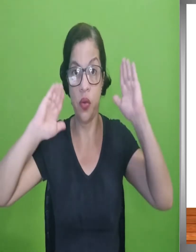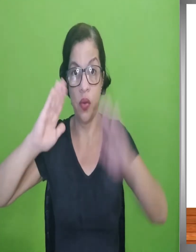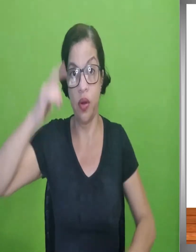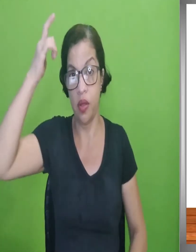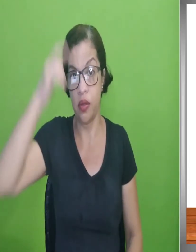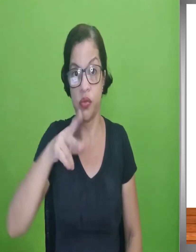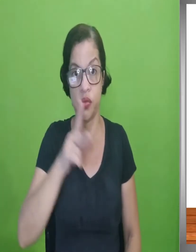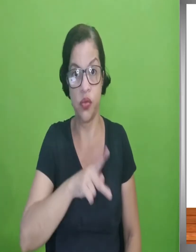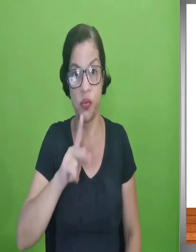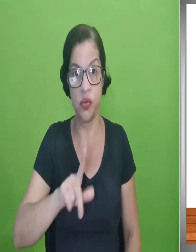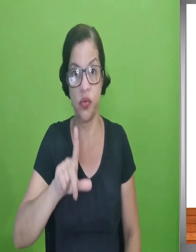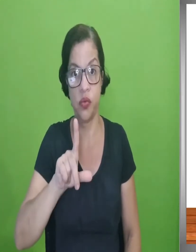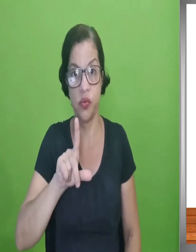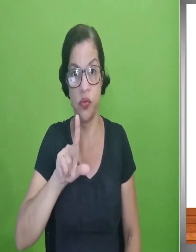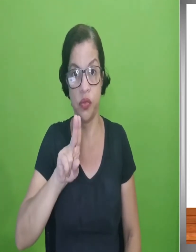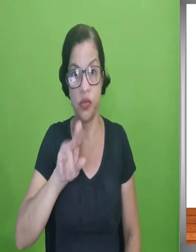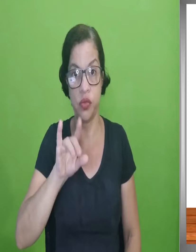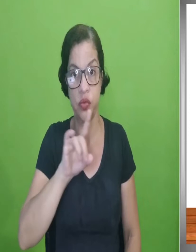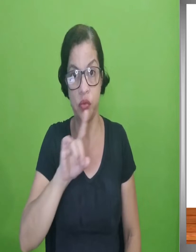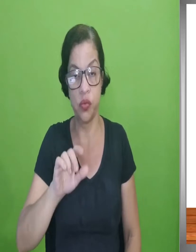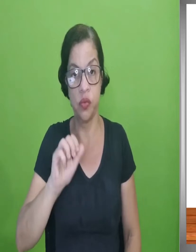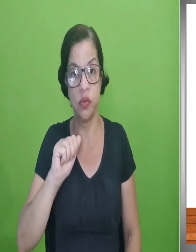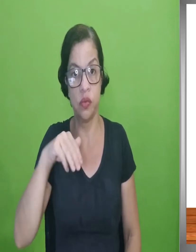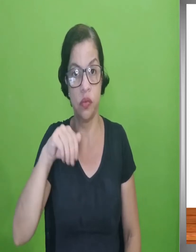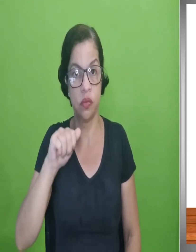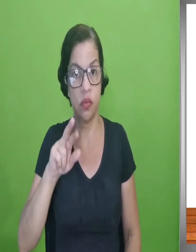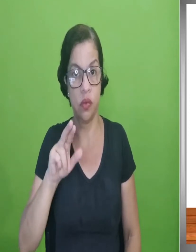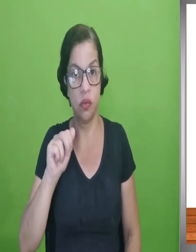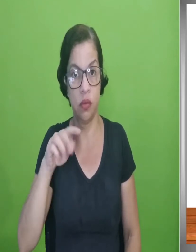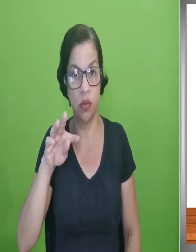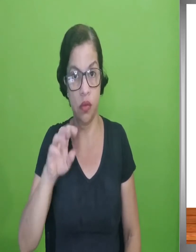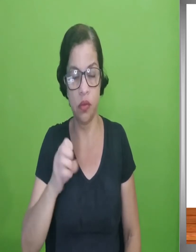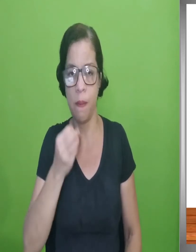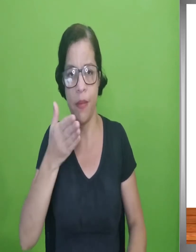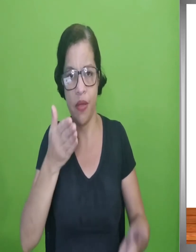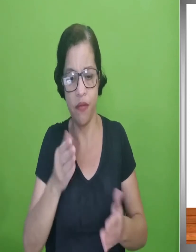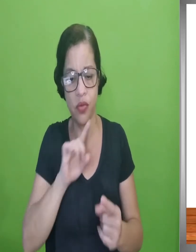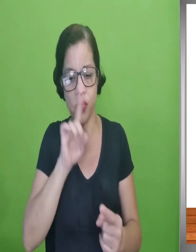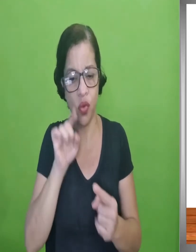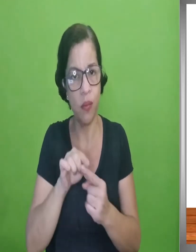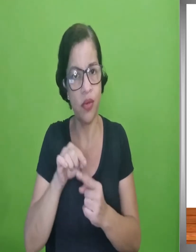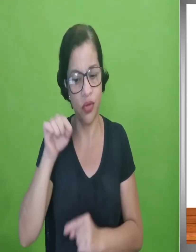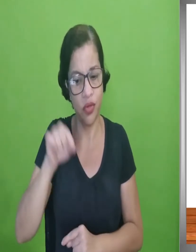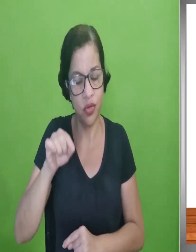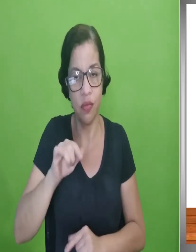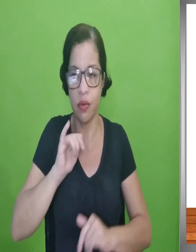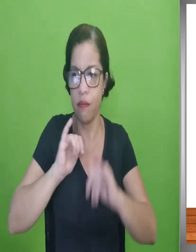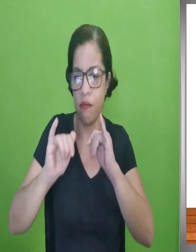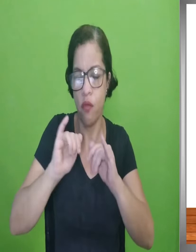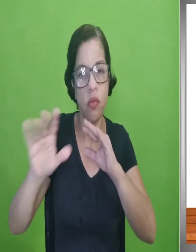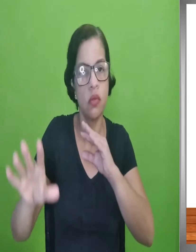Olá, eu sou o professor Luiz Amarante. Sejam bem-vindos. Este canal tem como objetivo fornecer